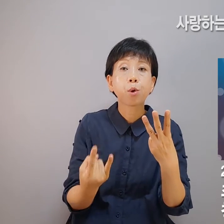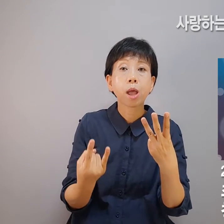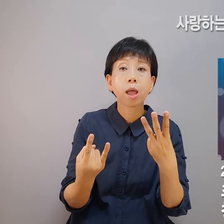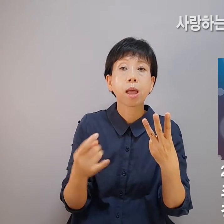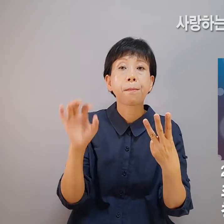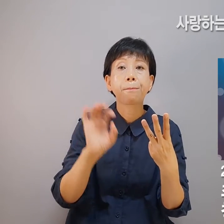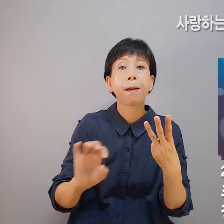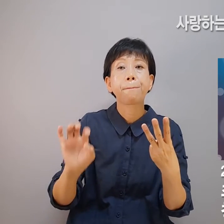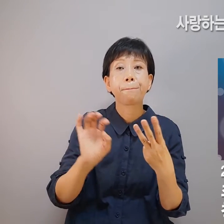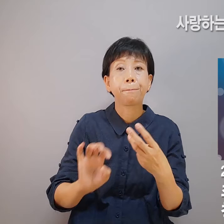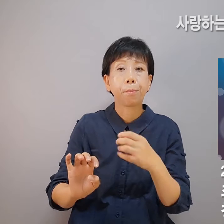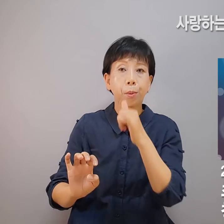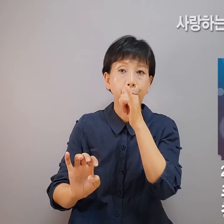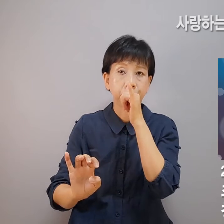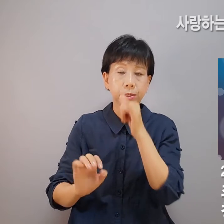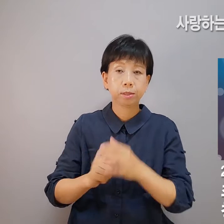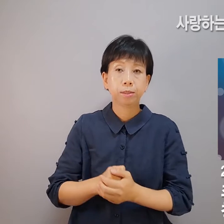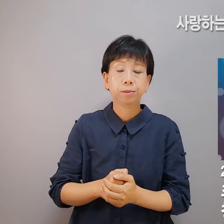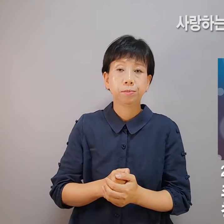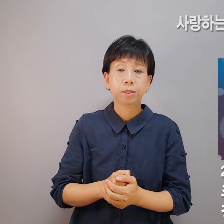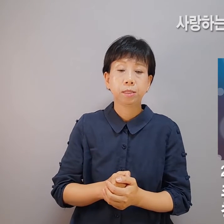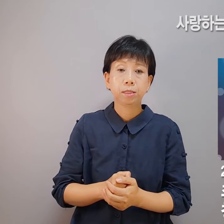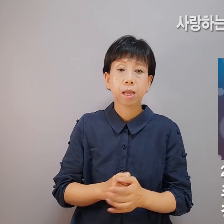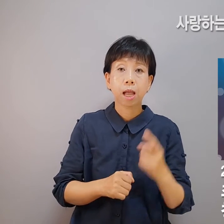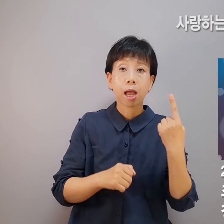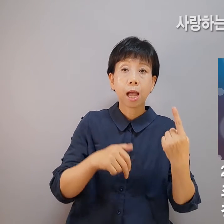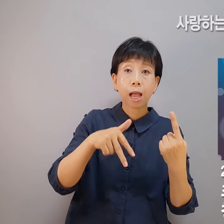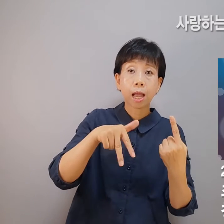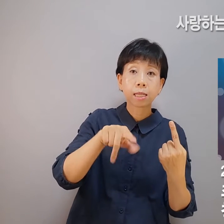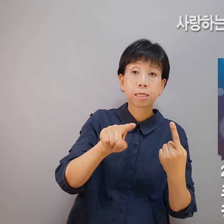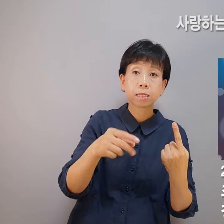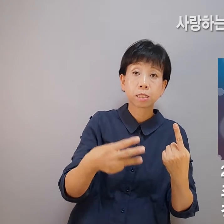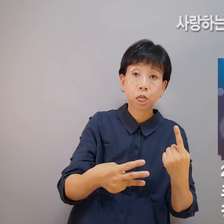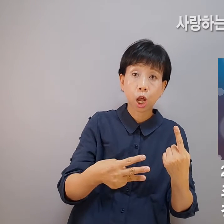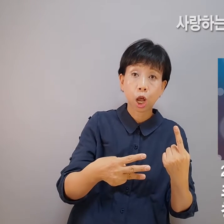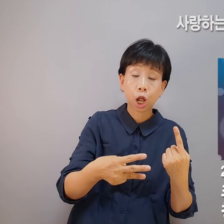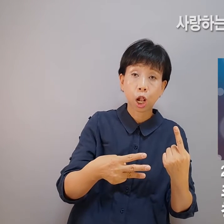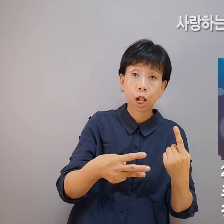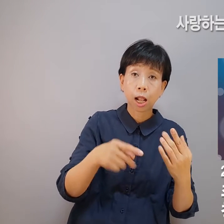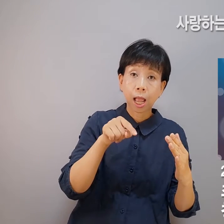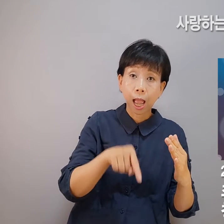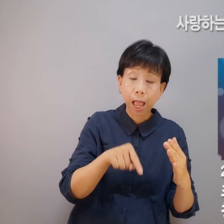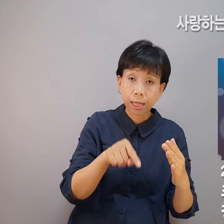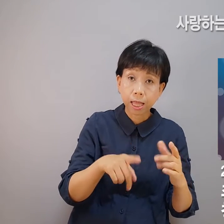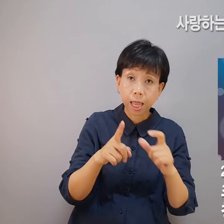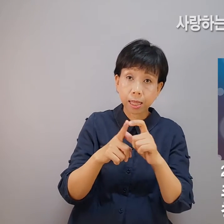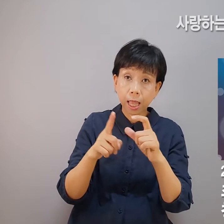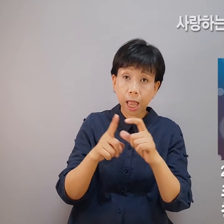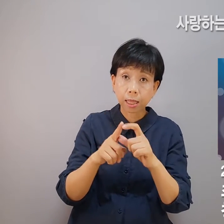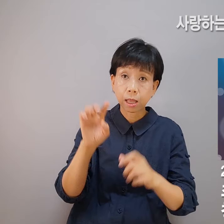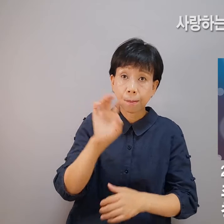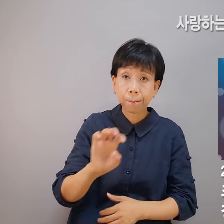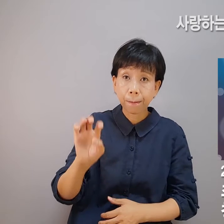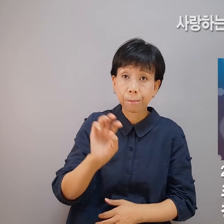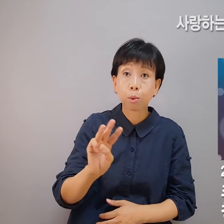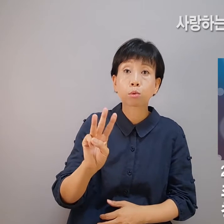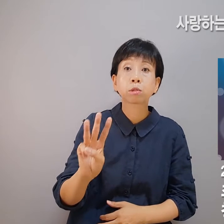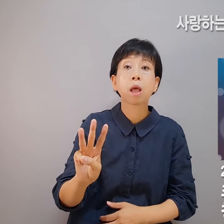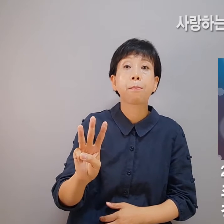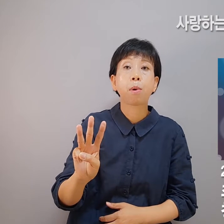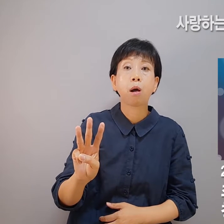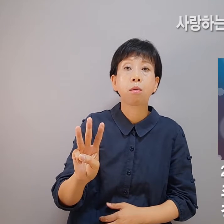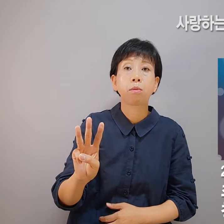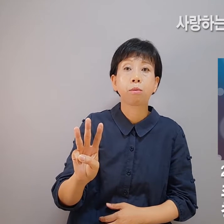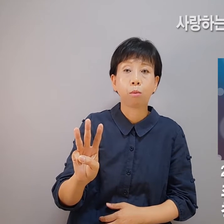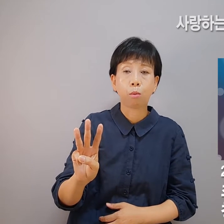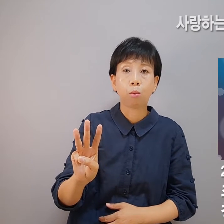한 구절에 똑같은 말이 3번 정도씩 나왔으면 뭔가 이유가 있지 않을까? 성경을 보실